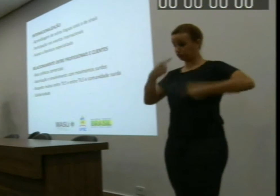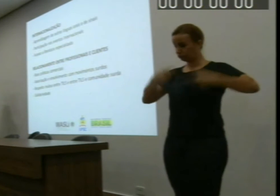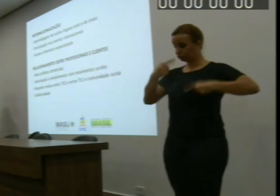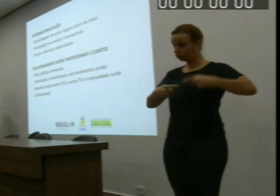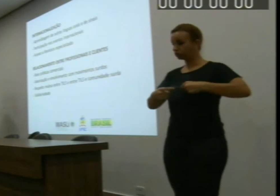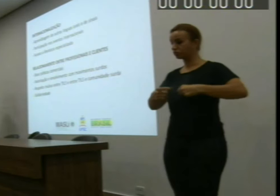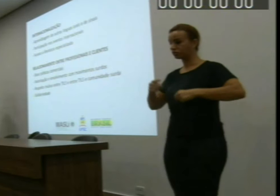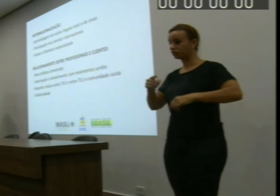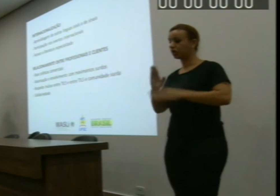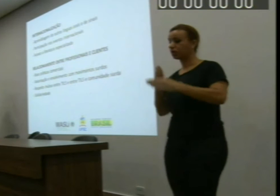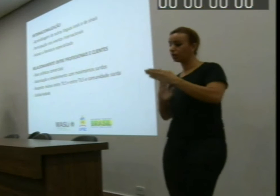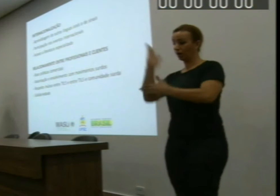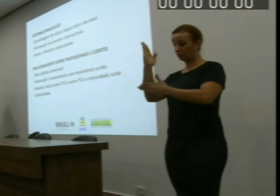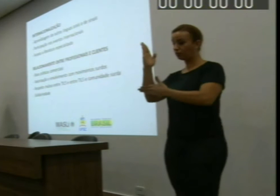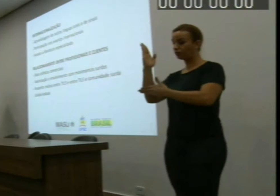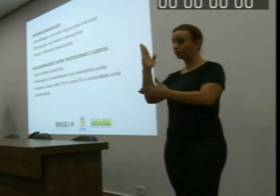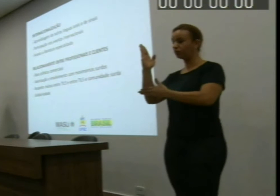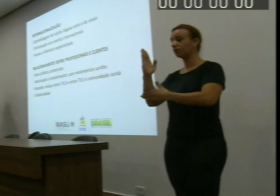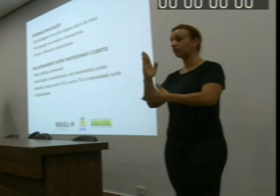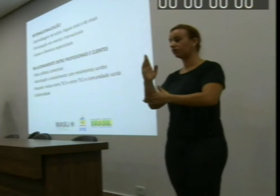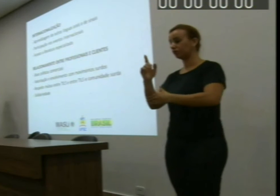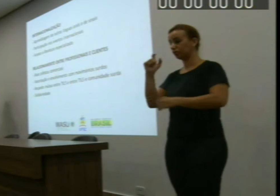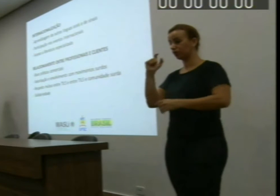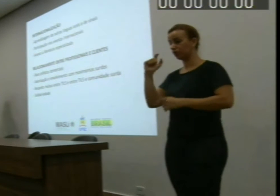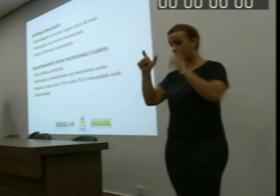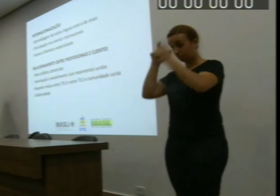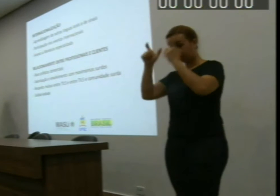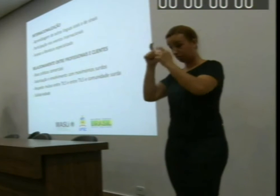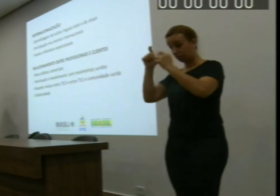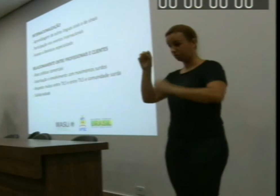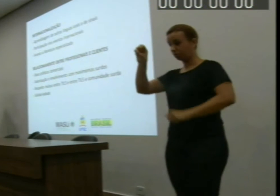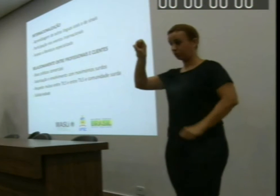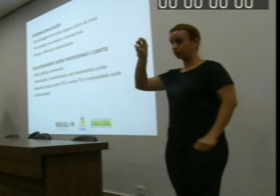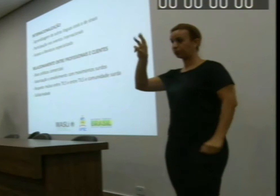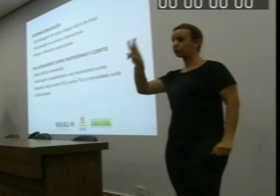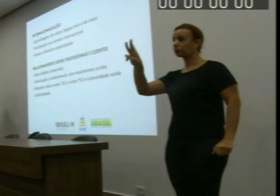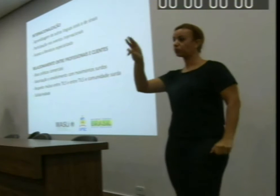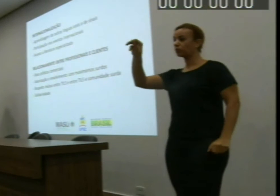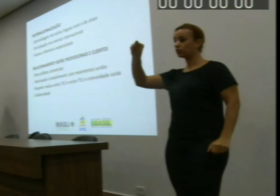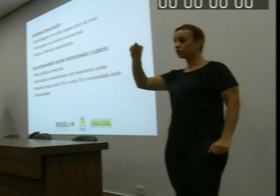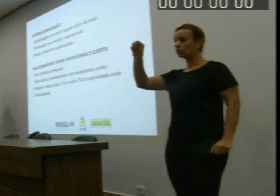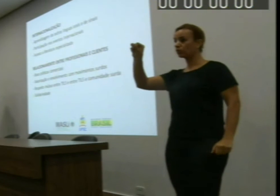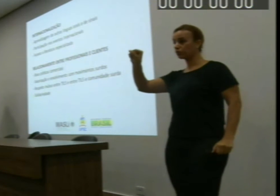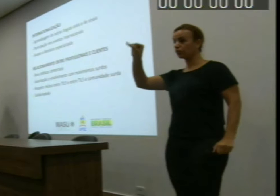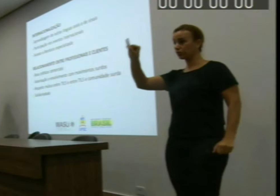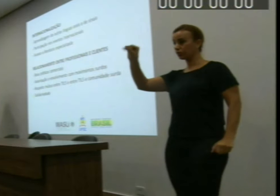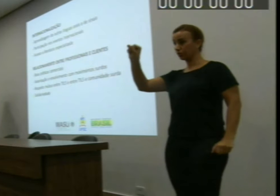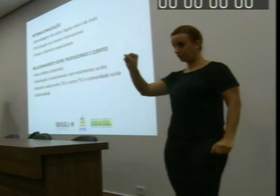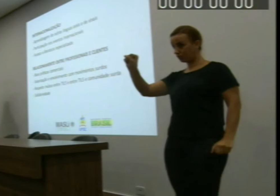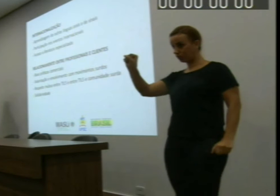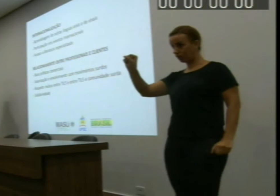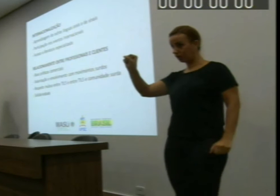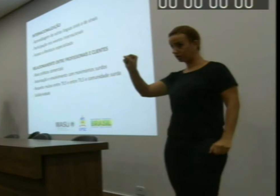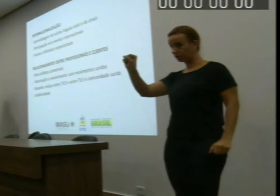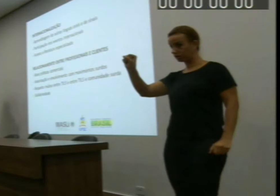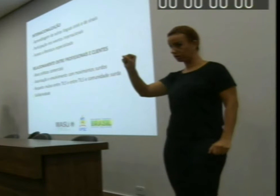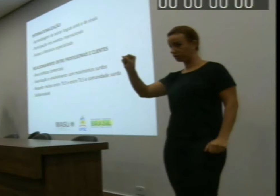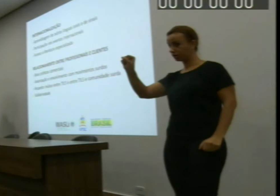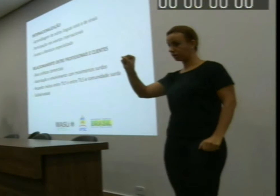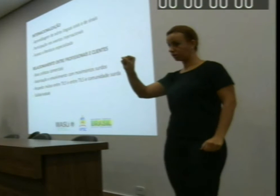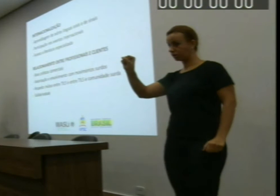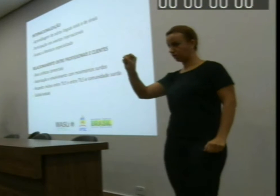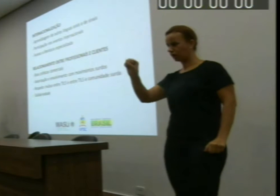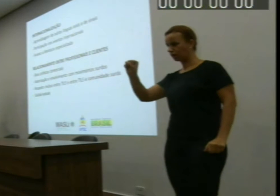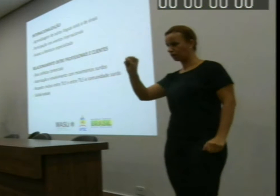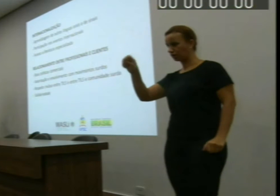aprovamos isso em reunião da wasley para que se Execute como um projeto da da nossa organização mas agora